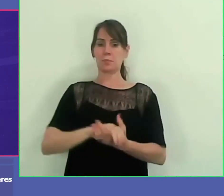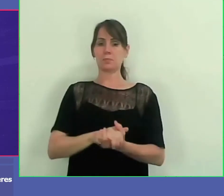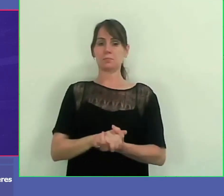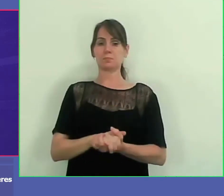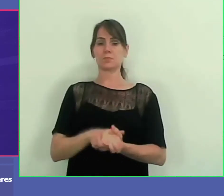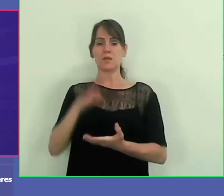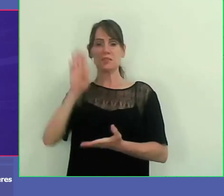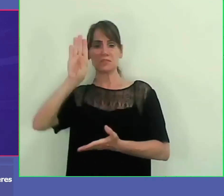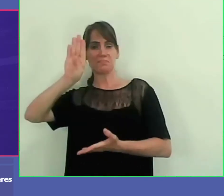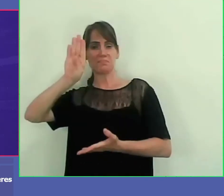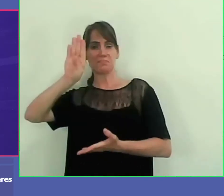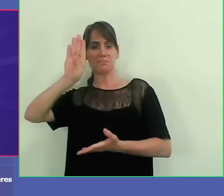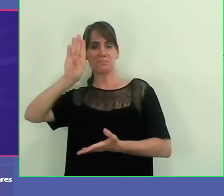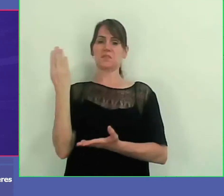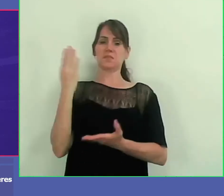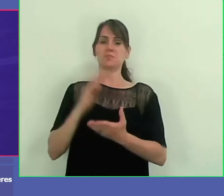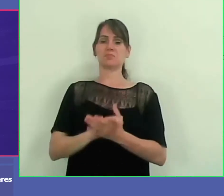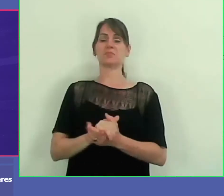traidores,